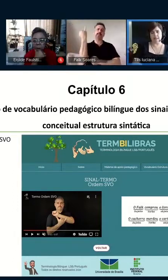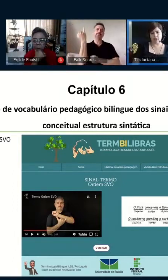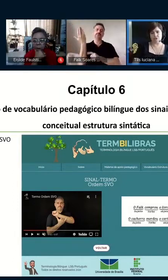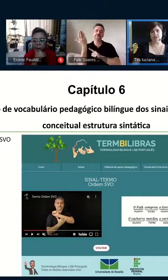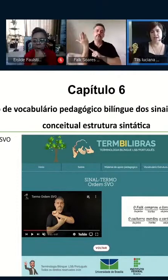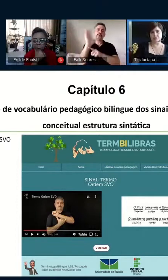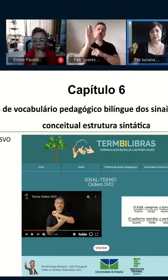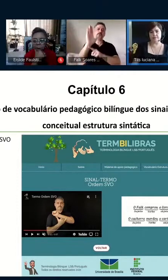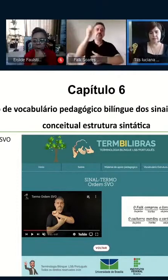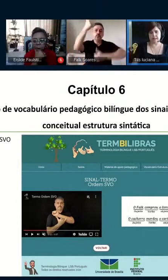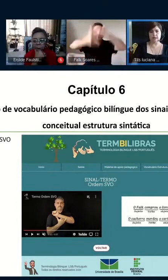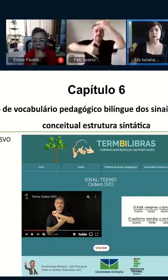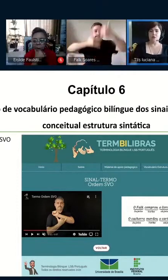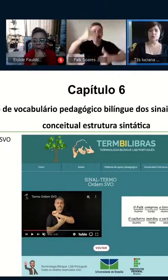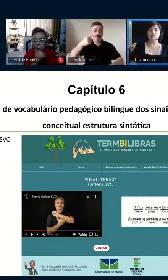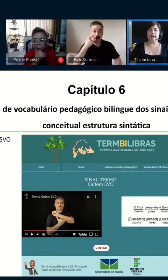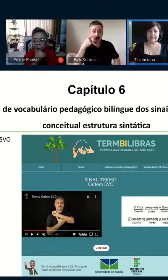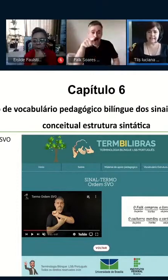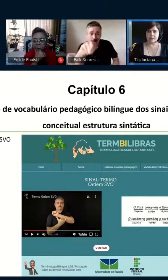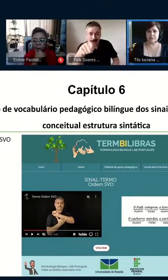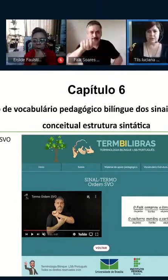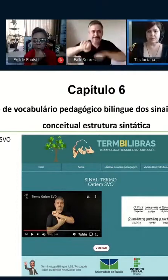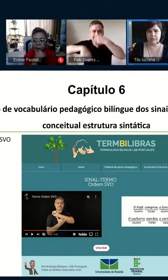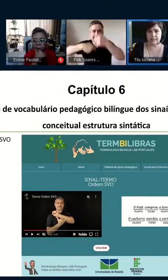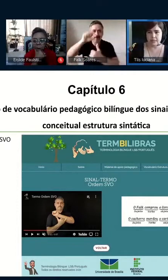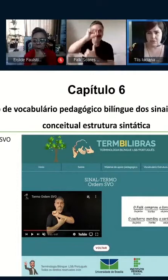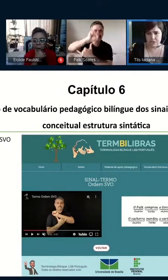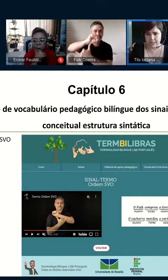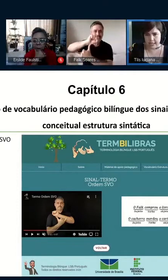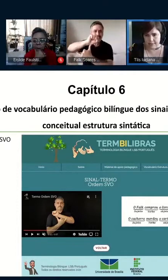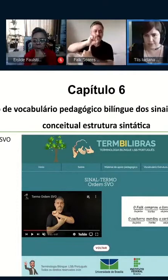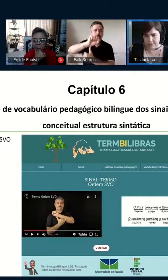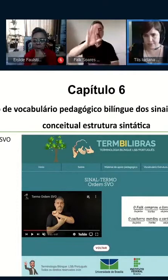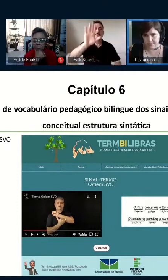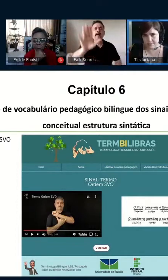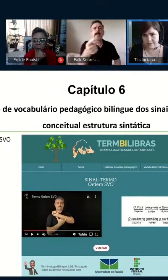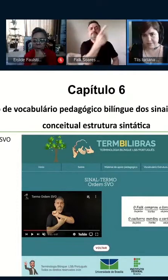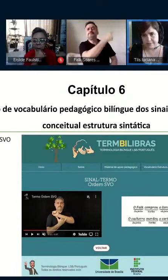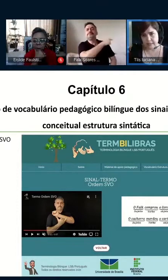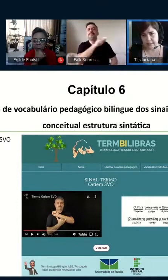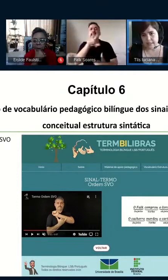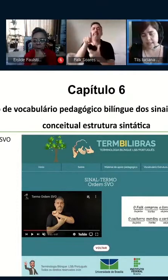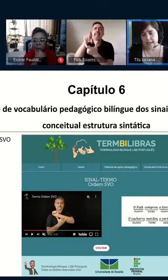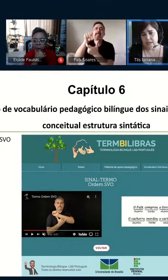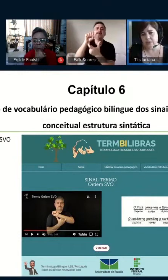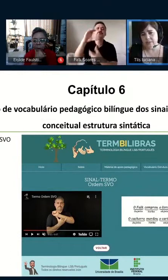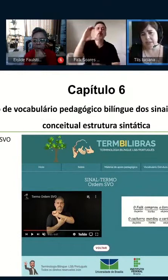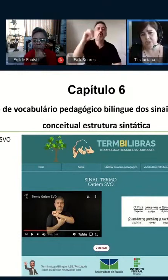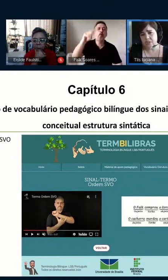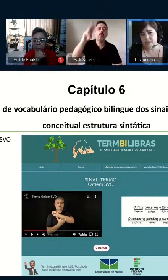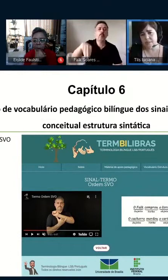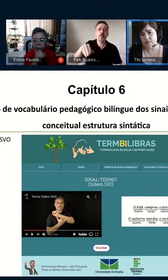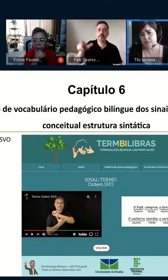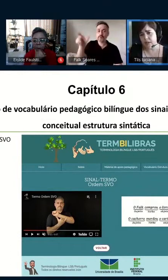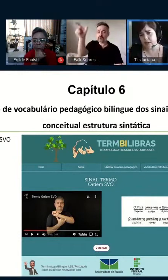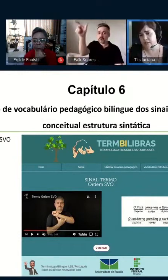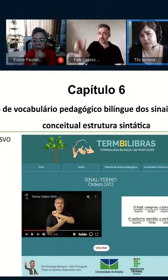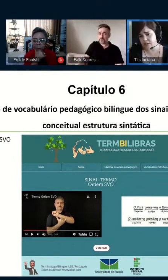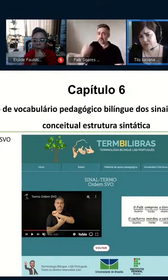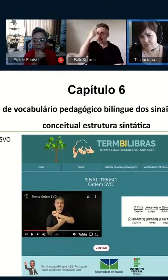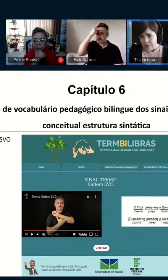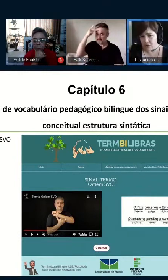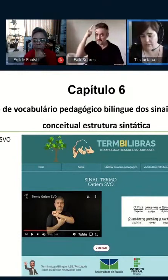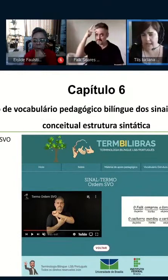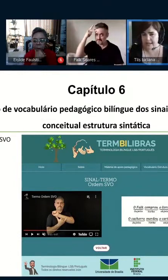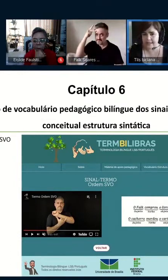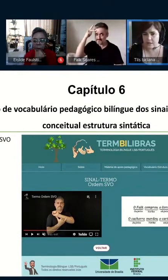como o material didático deve ter como exemplos que podem ser utilizados. E aí, novamente, nós perguntamos,